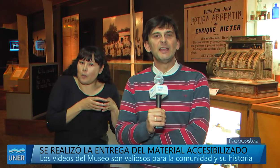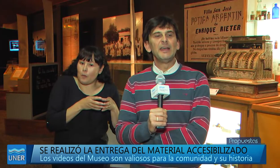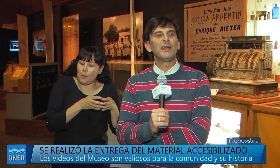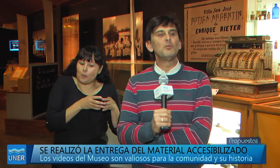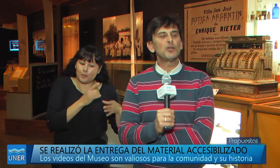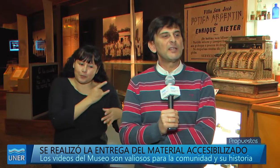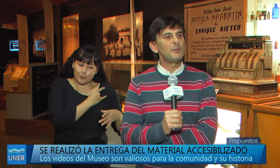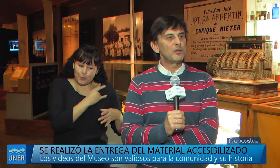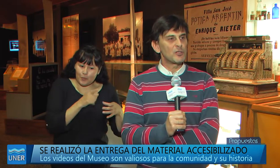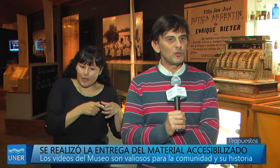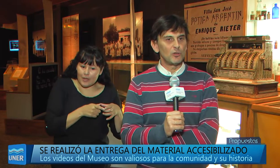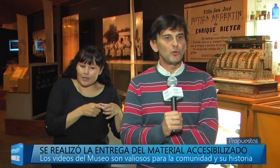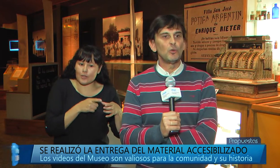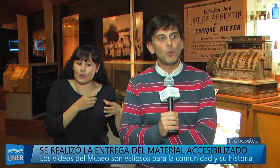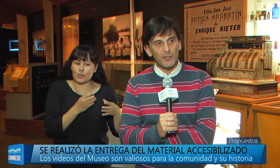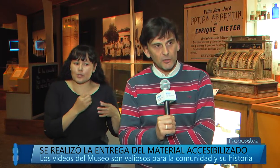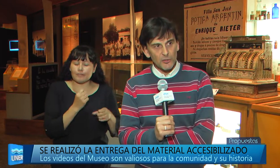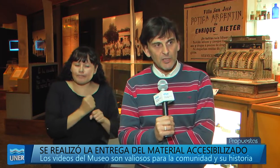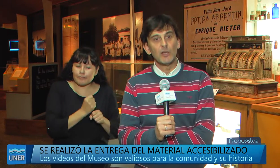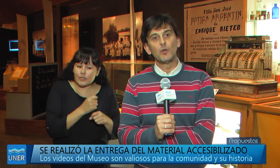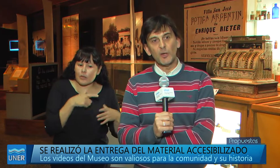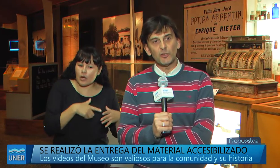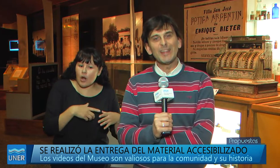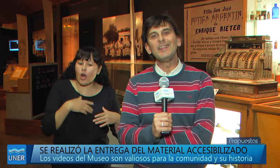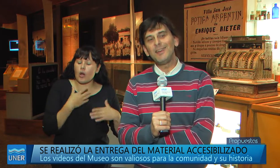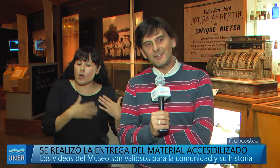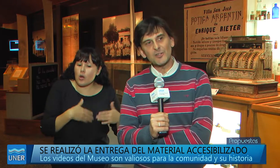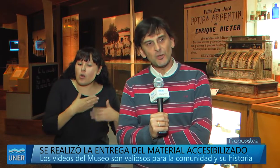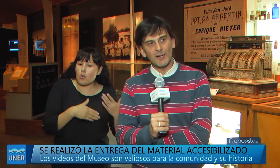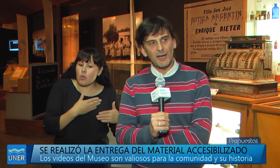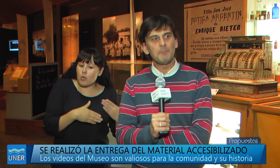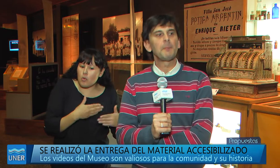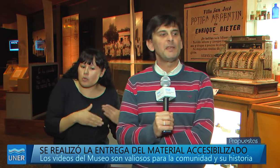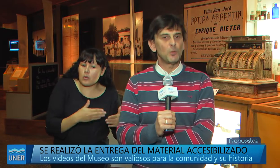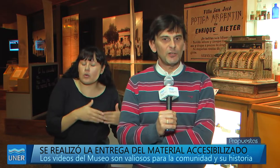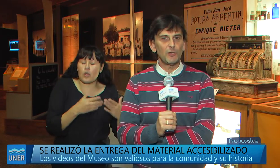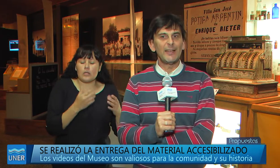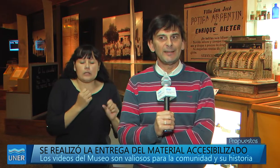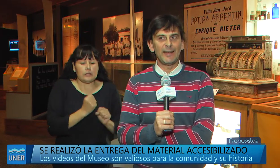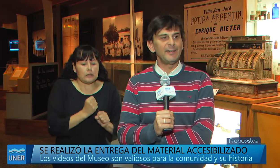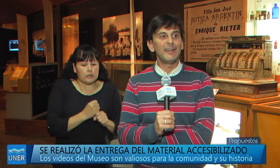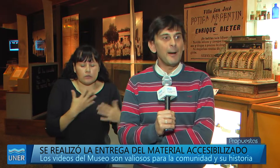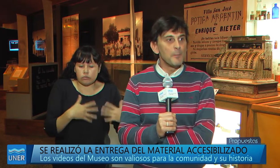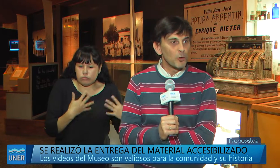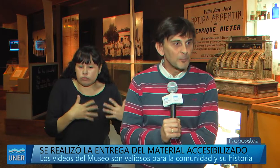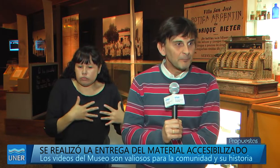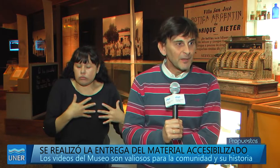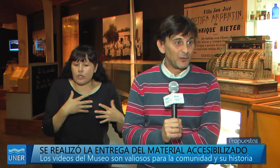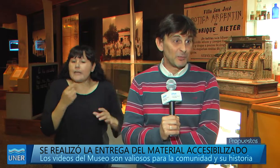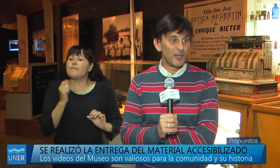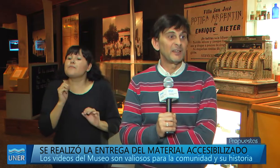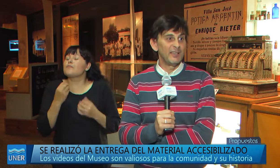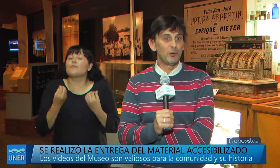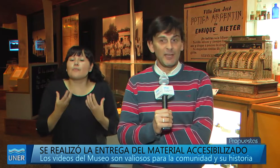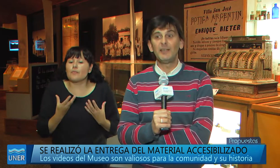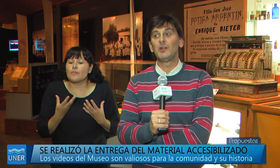recién que hay muchos términos que son nuestros de esta zona acá y nuestro de la gente de campo.